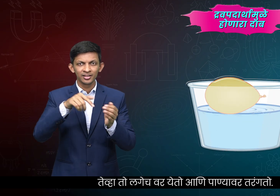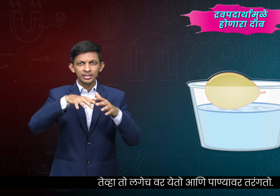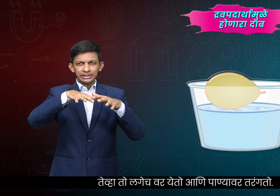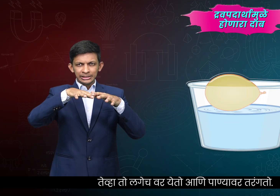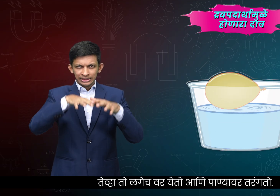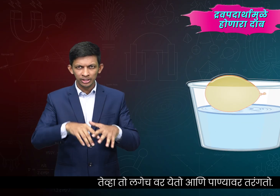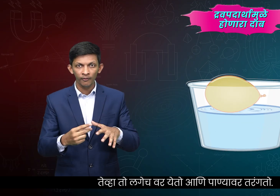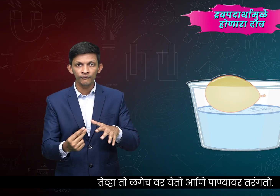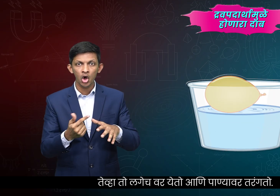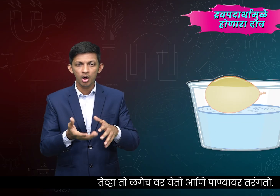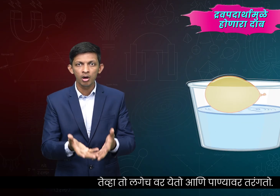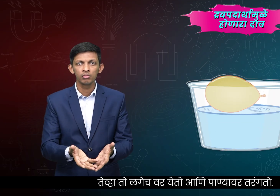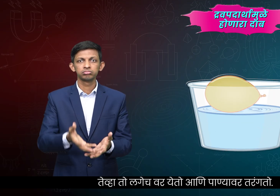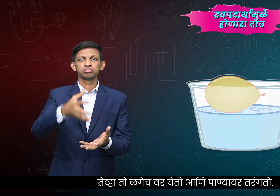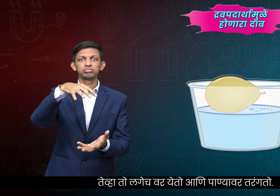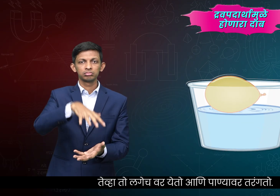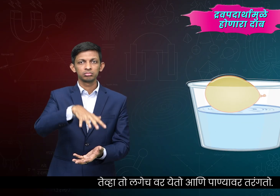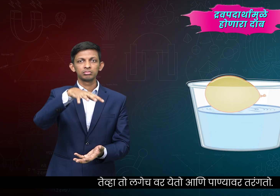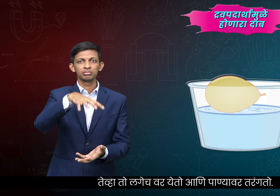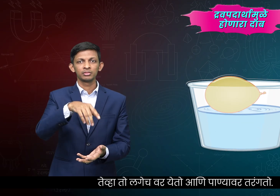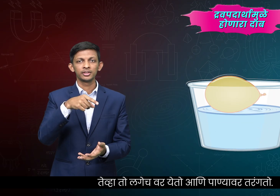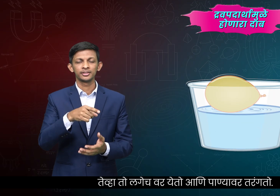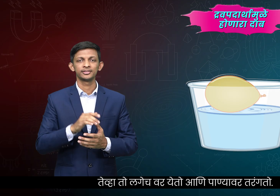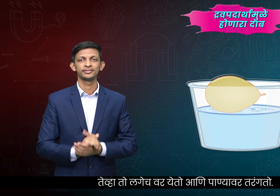तेव्हा तो लगेच वर येतो आणि पाण्यावर तरंगतो.